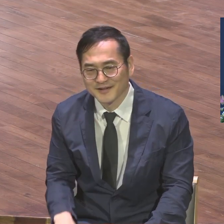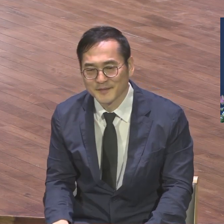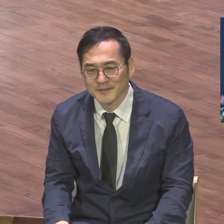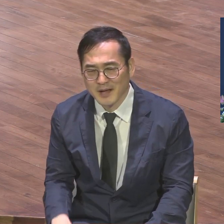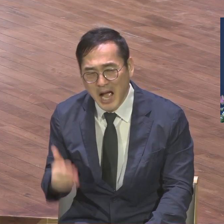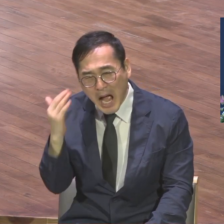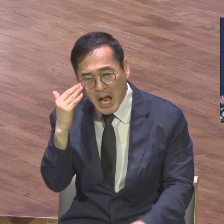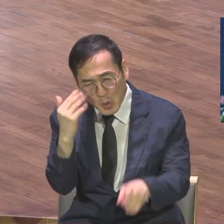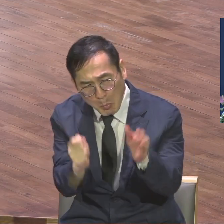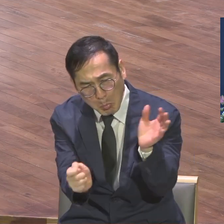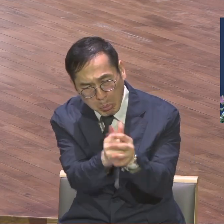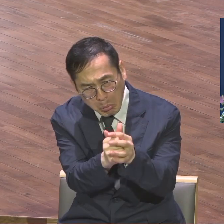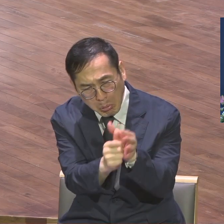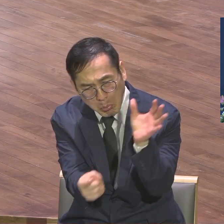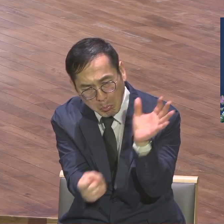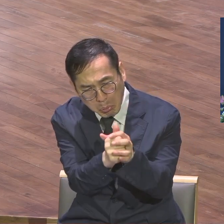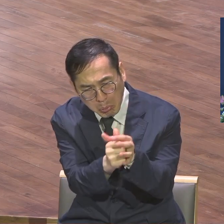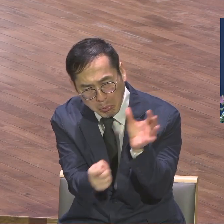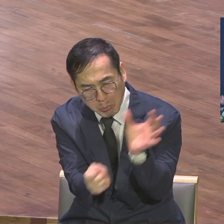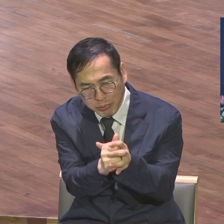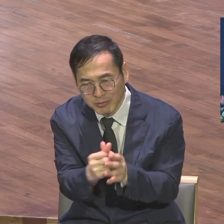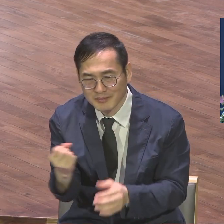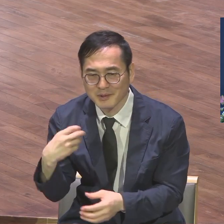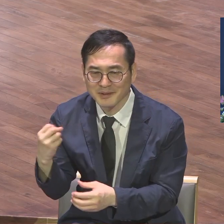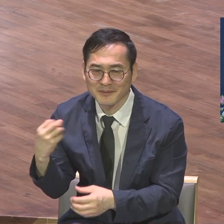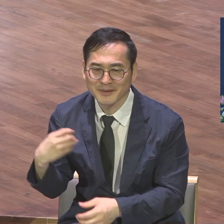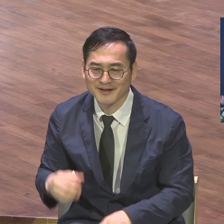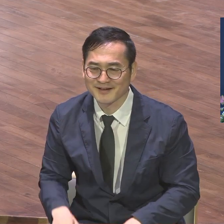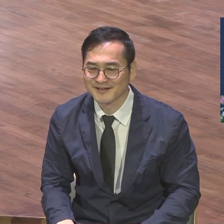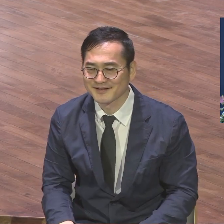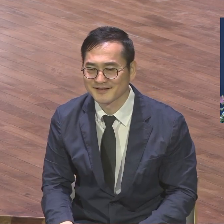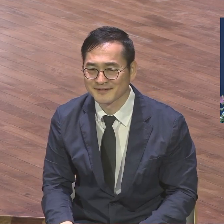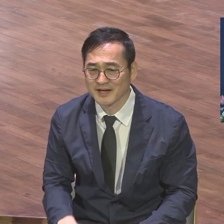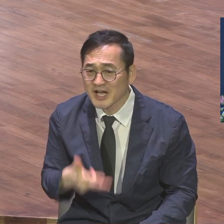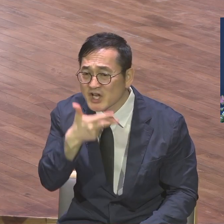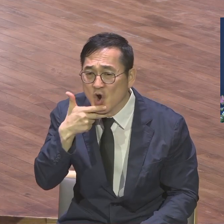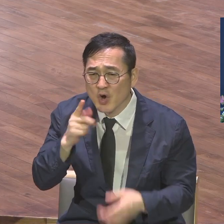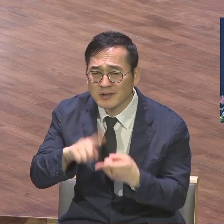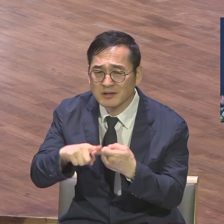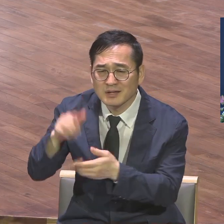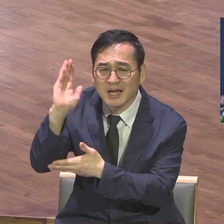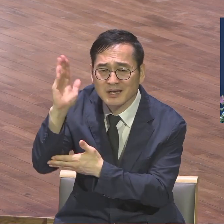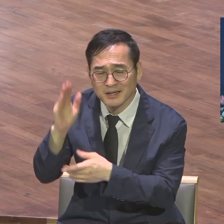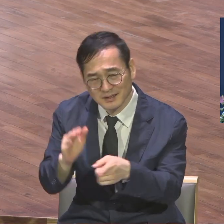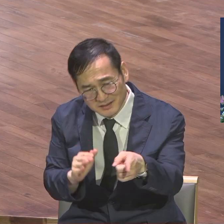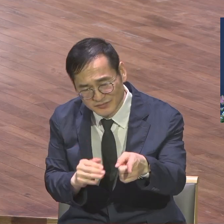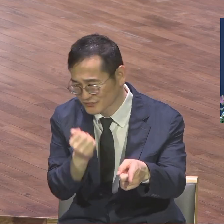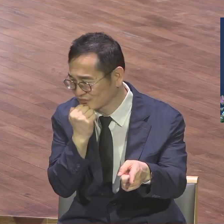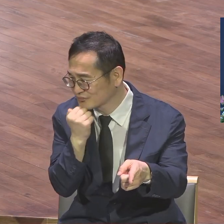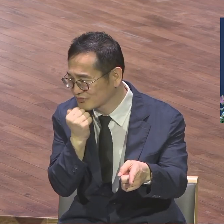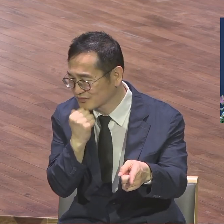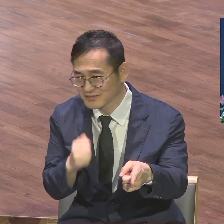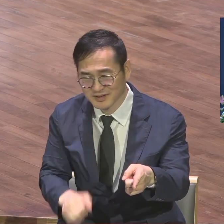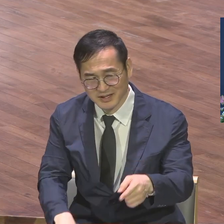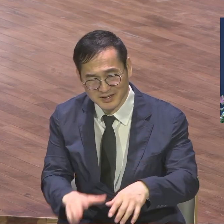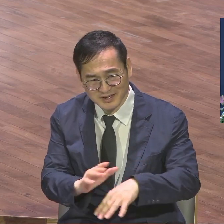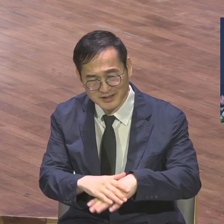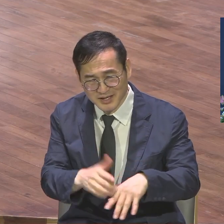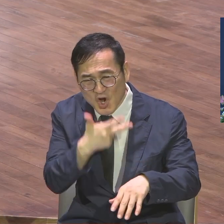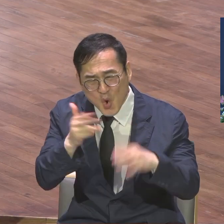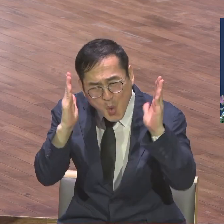풍자적이지만은 우리에게 시사해 주는 바 커요. 특별히 마지막 부분에 우리가 영어에 대해서 허무종족이 되어버린 이유가